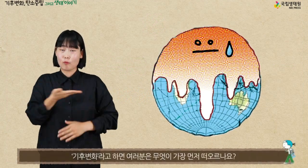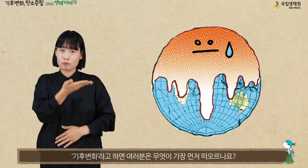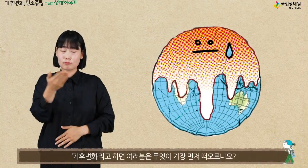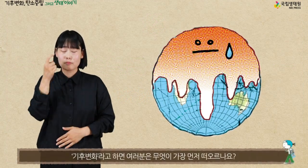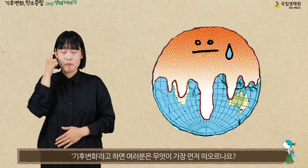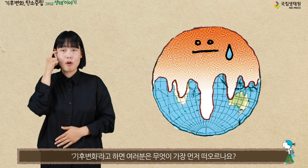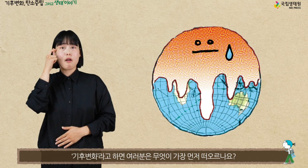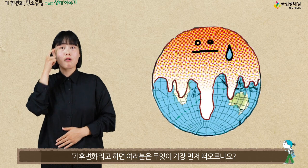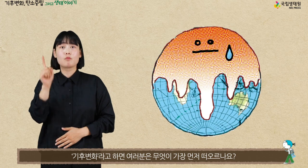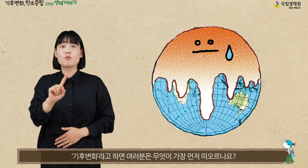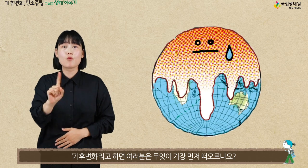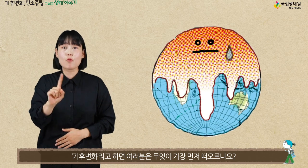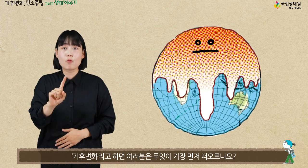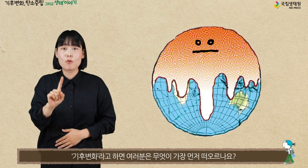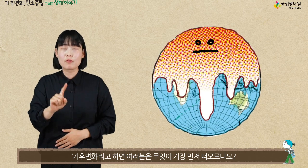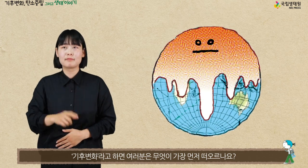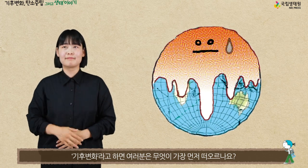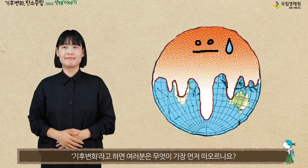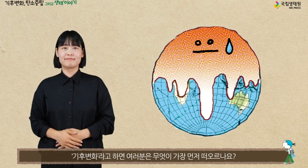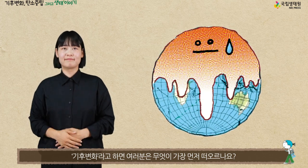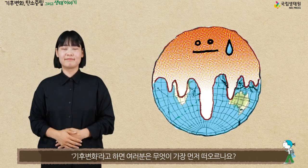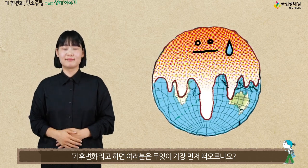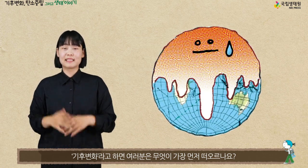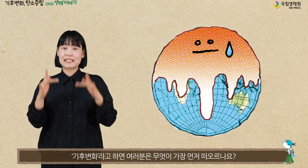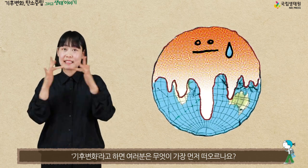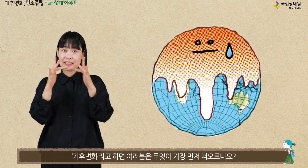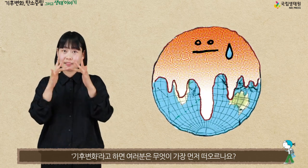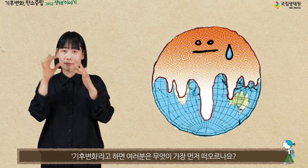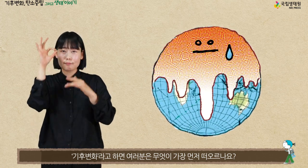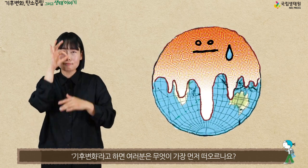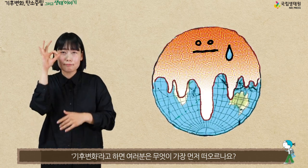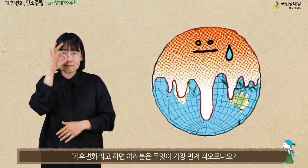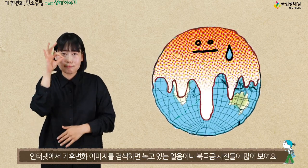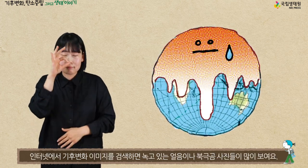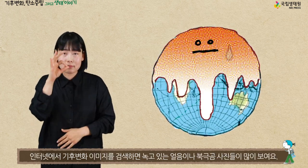기후변화라고 하면 여러분은 무엇이 가장 먼저 떠오르나요?